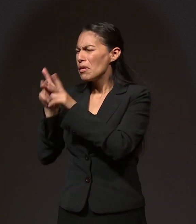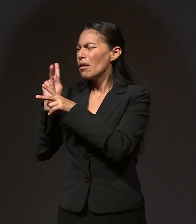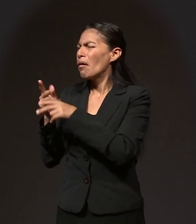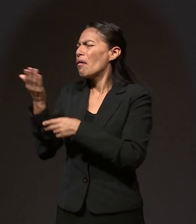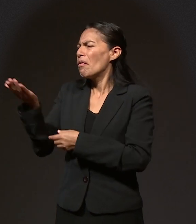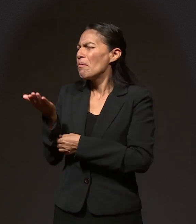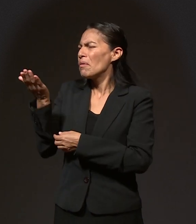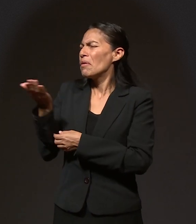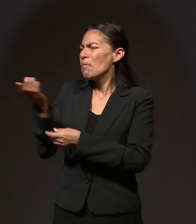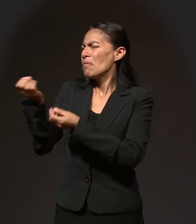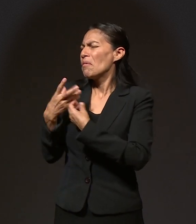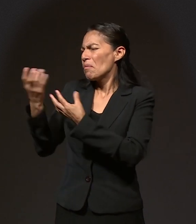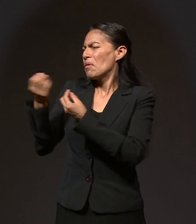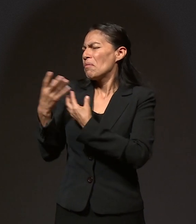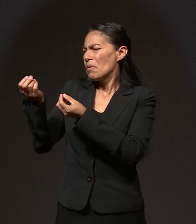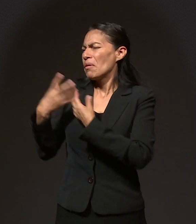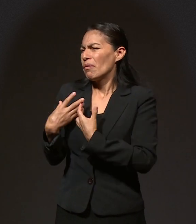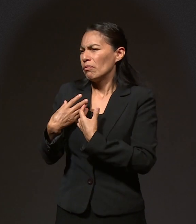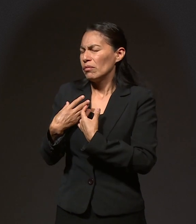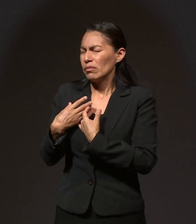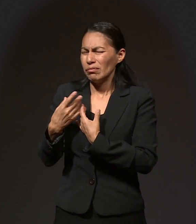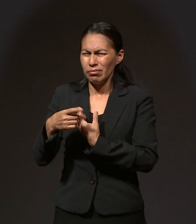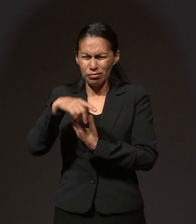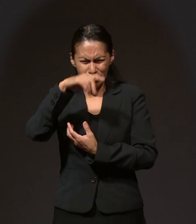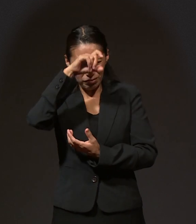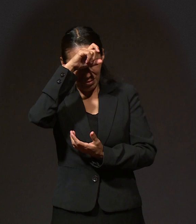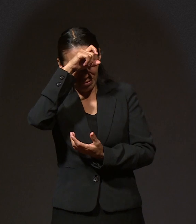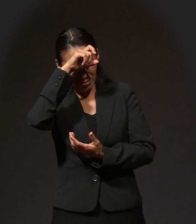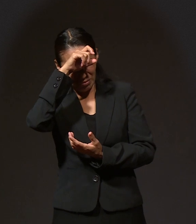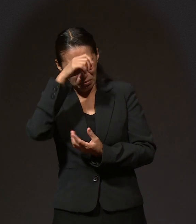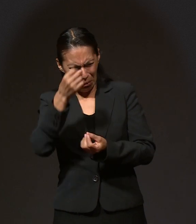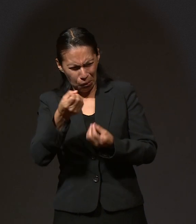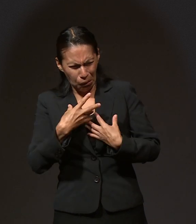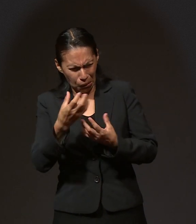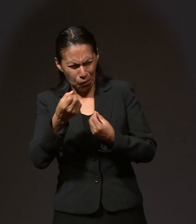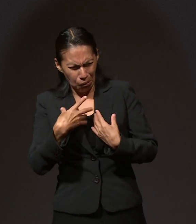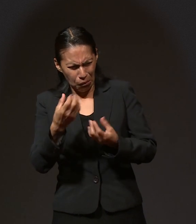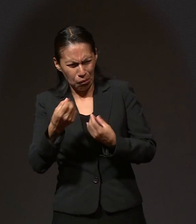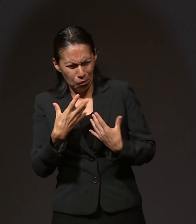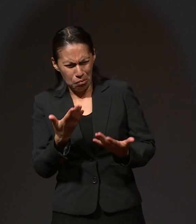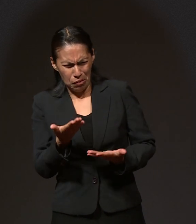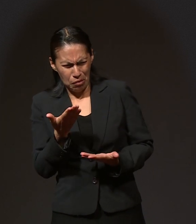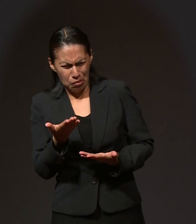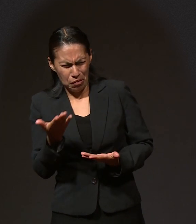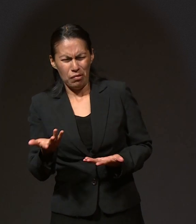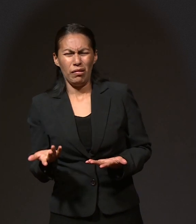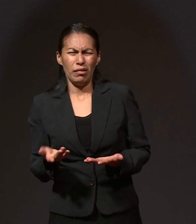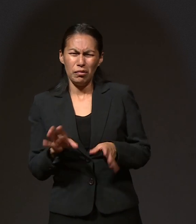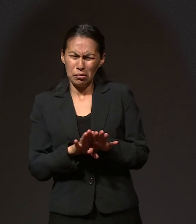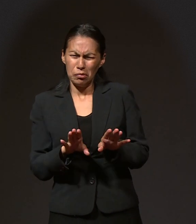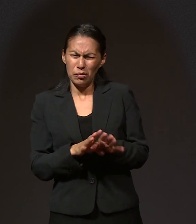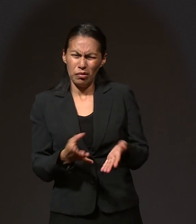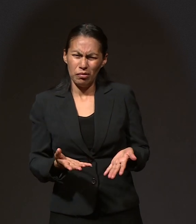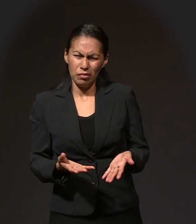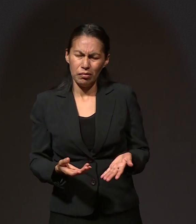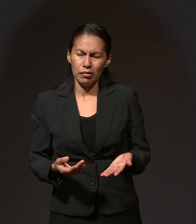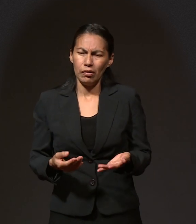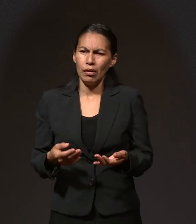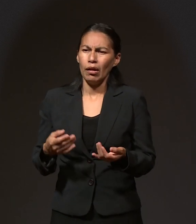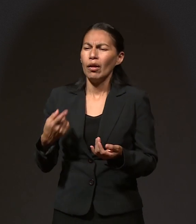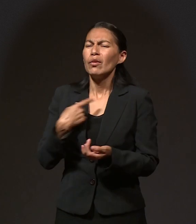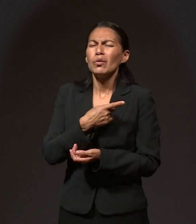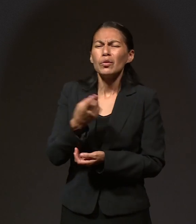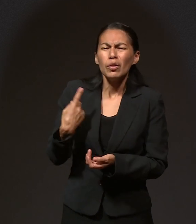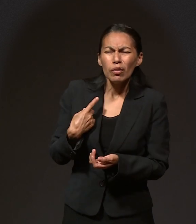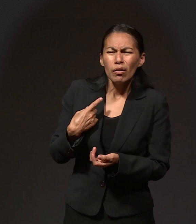y dame esto y dame lo otro y dame lo otro entonces ¿qué habla solamente para pedirme? ¿qué tal nosotros creamos un hábito de hablar con Dios